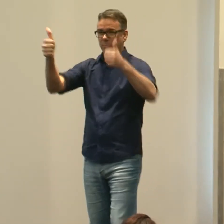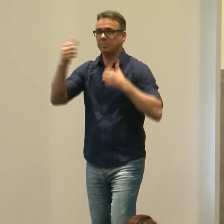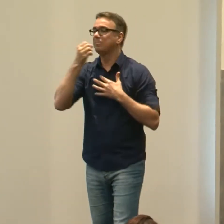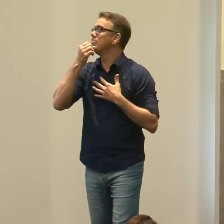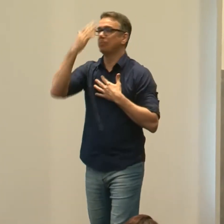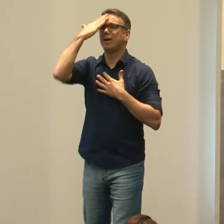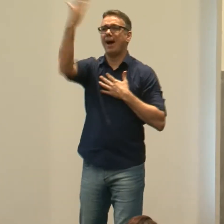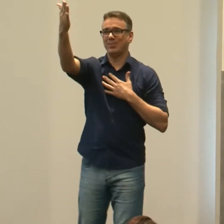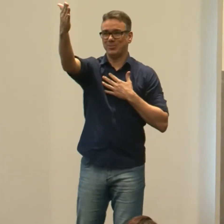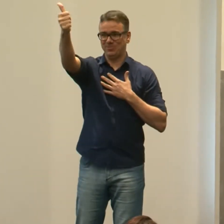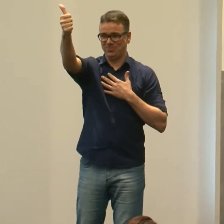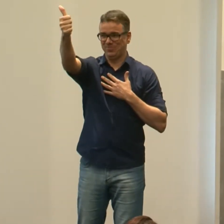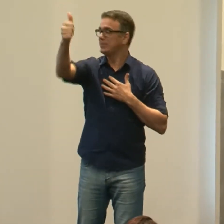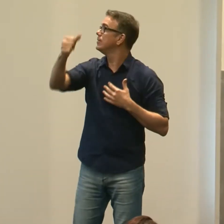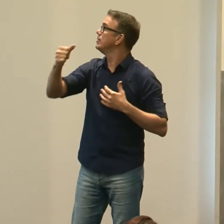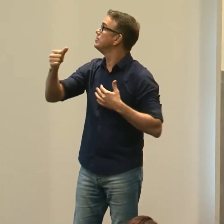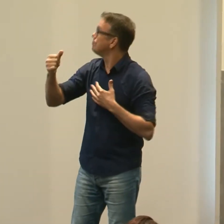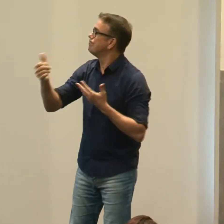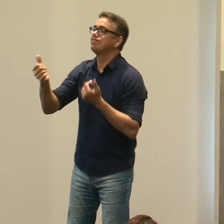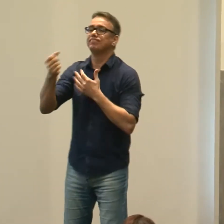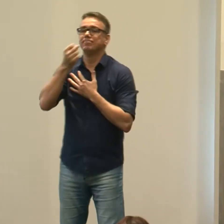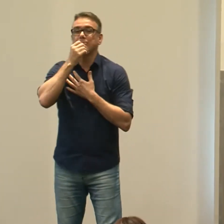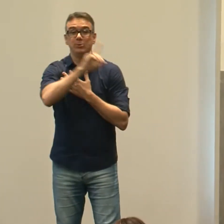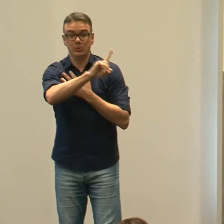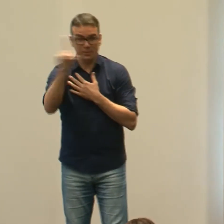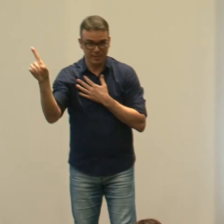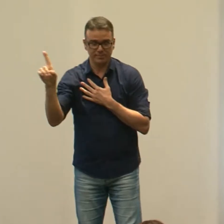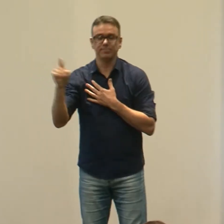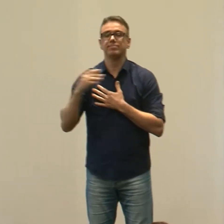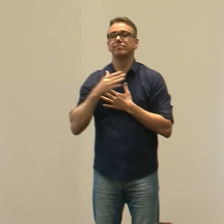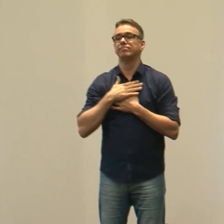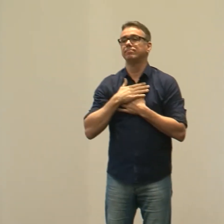Bom, muito obrigado. Bom dia.